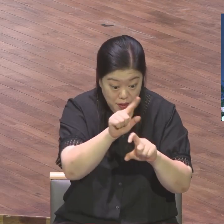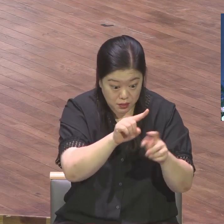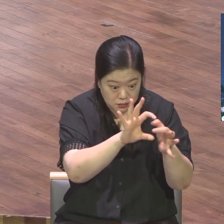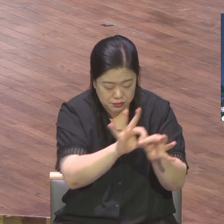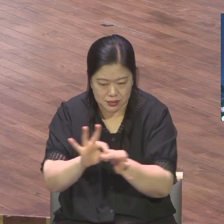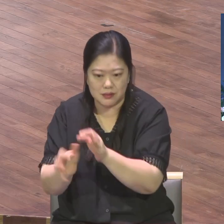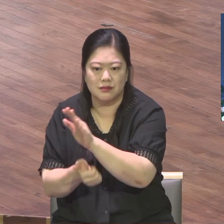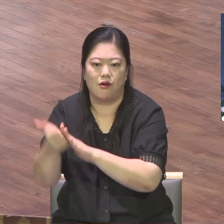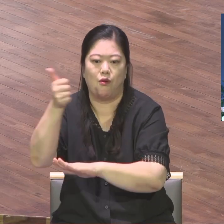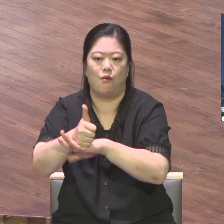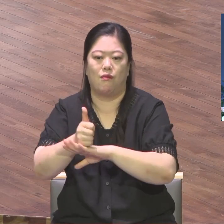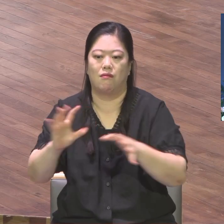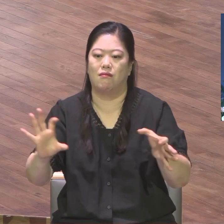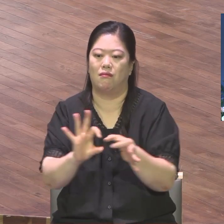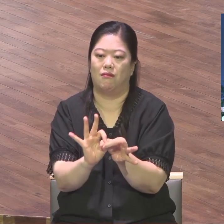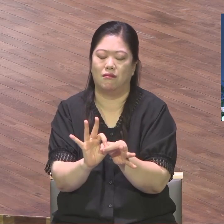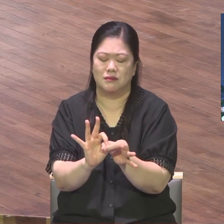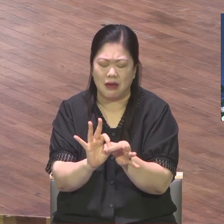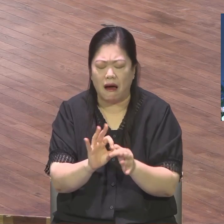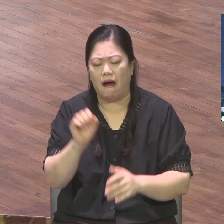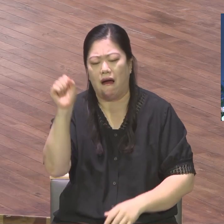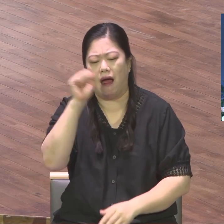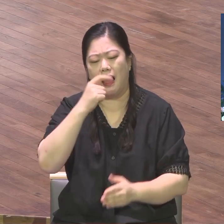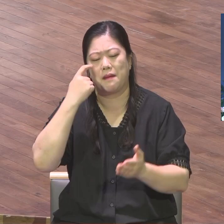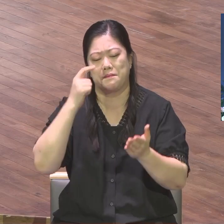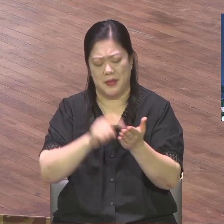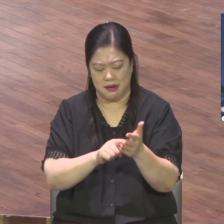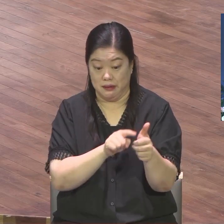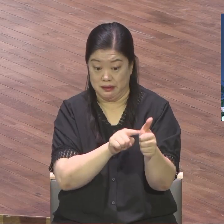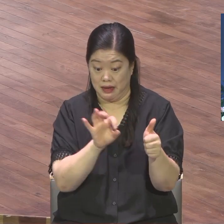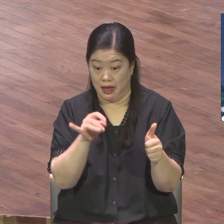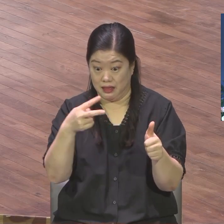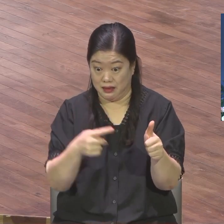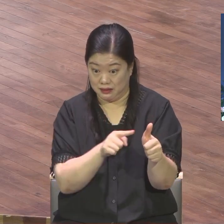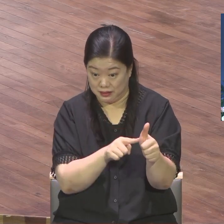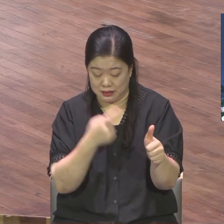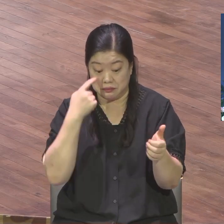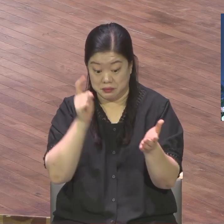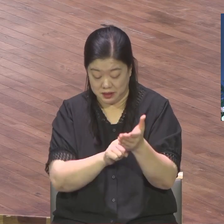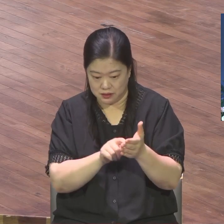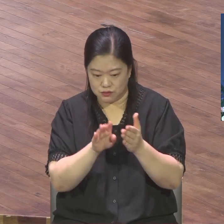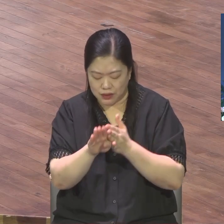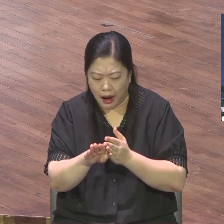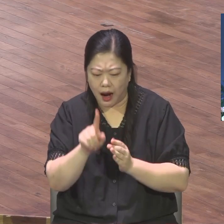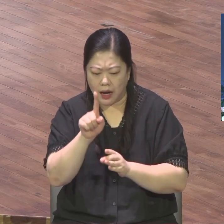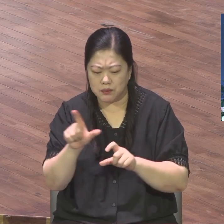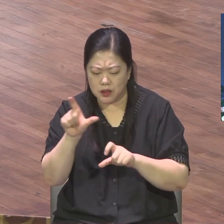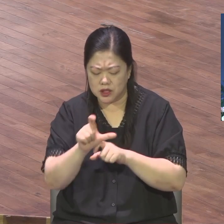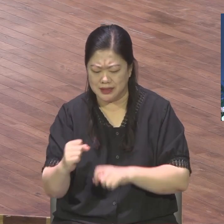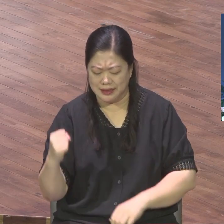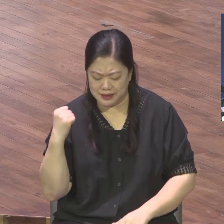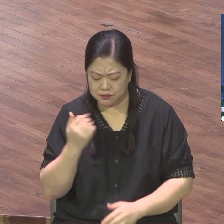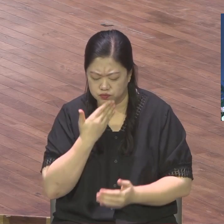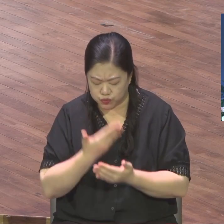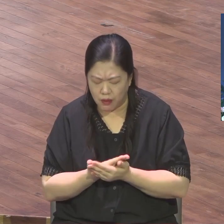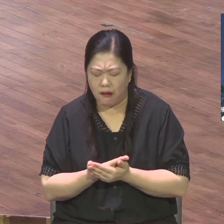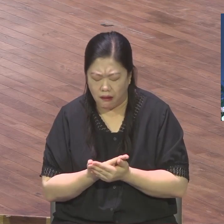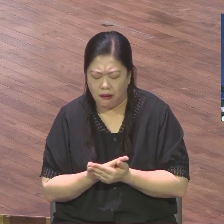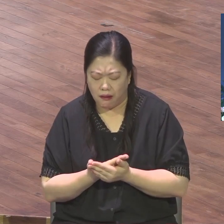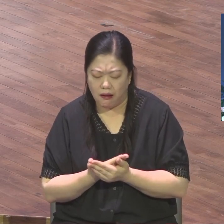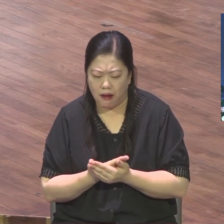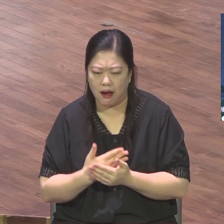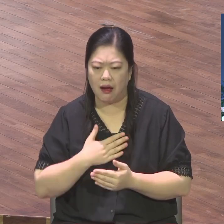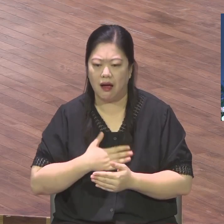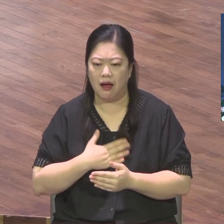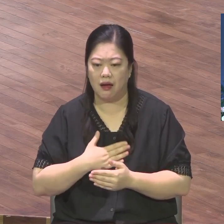말이. 자, 이런 한 번 더가 축적이 되면 어느 순간에 폭발적인 티핑